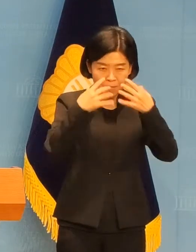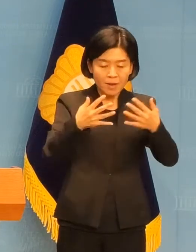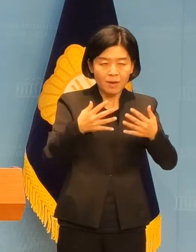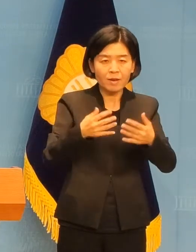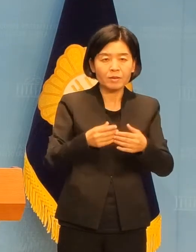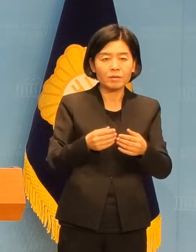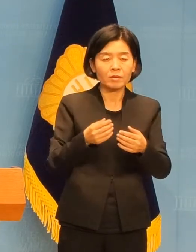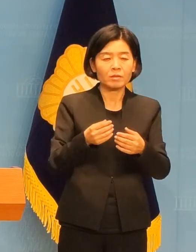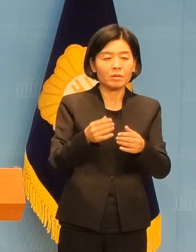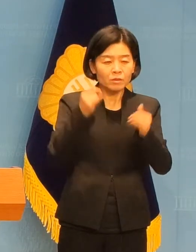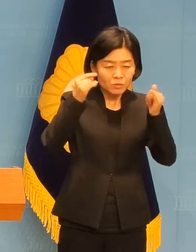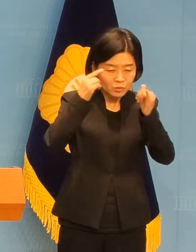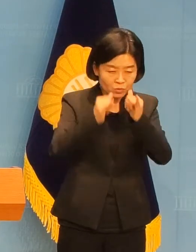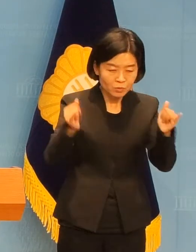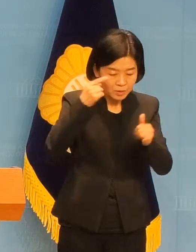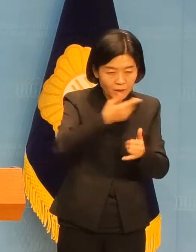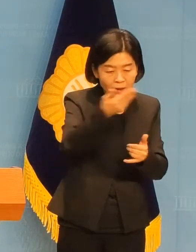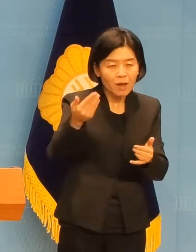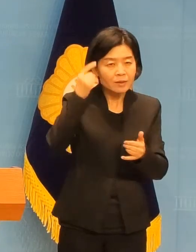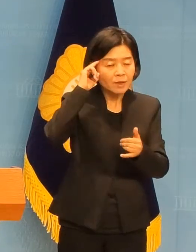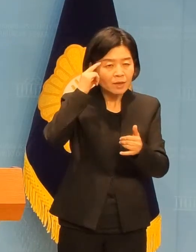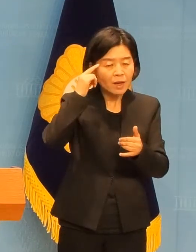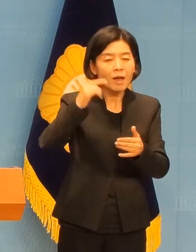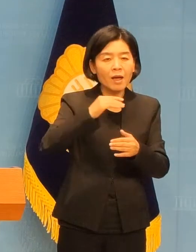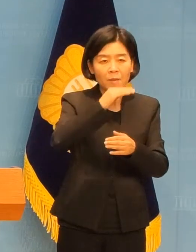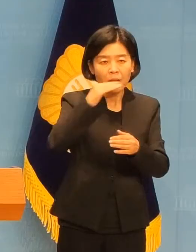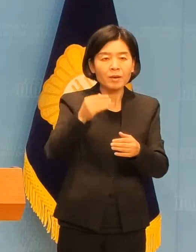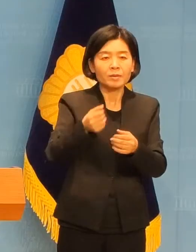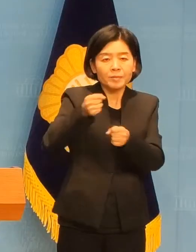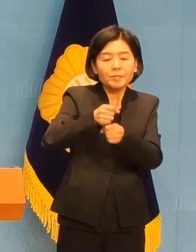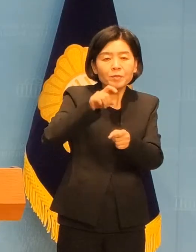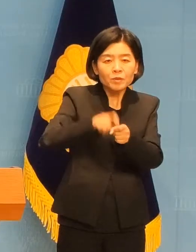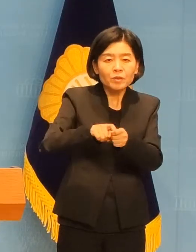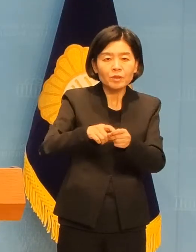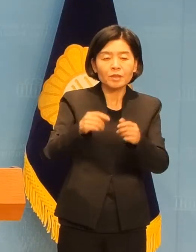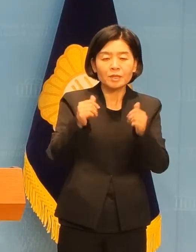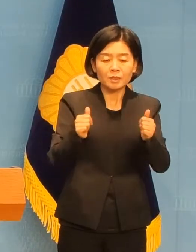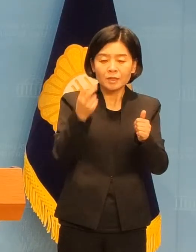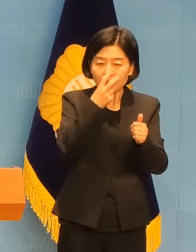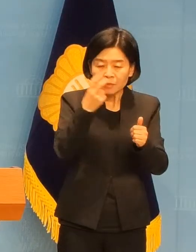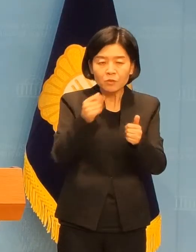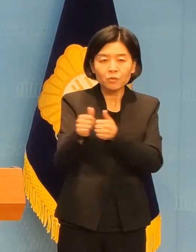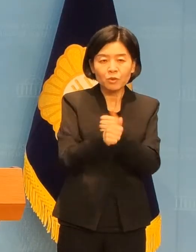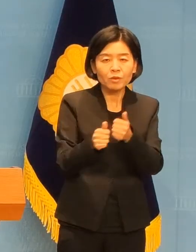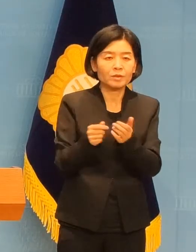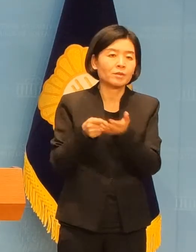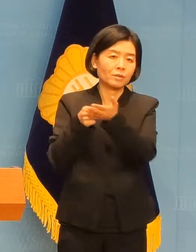위한 방송미디어통신심의위원회 심의를 신청하였습니다.